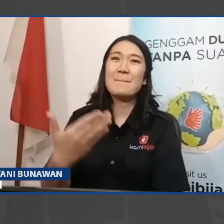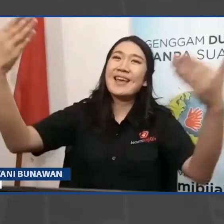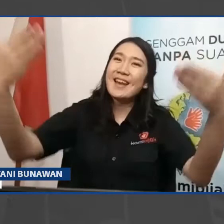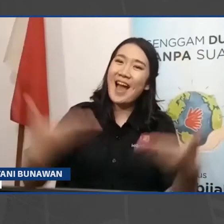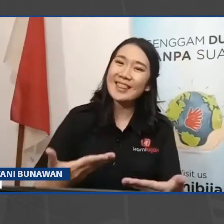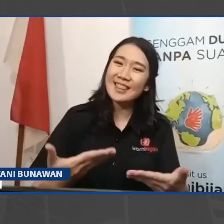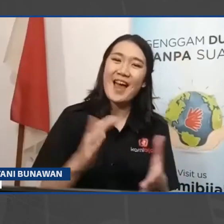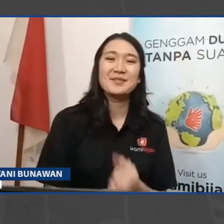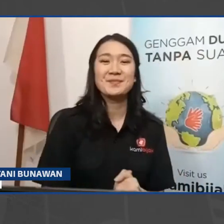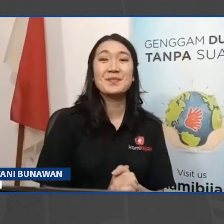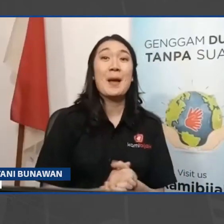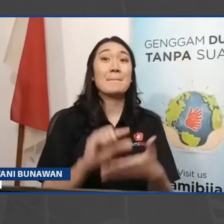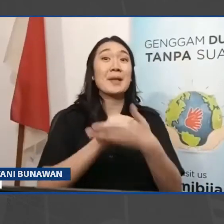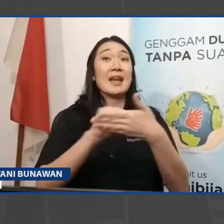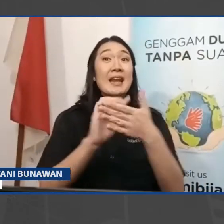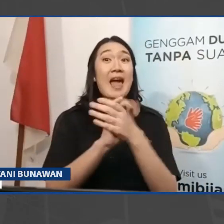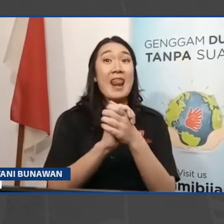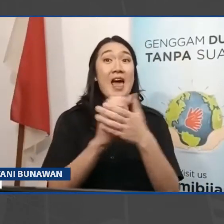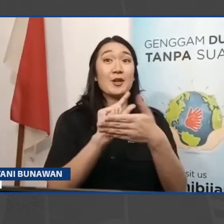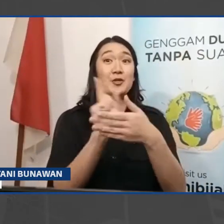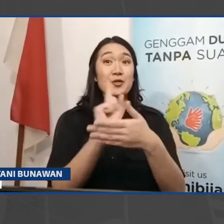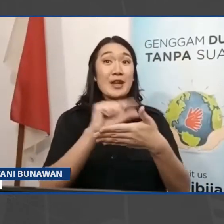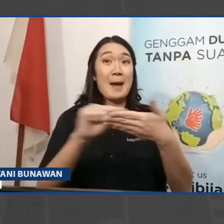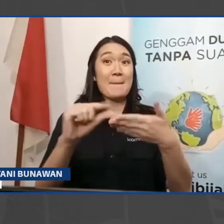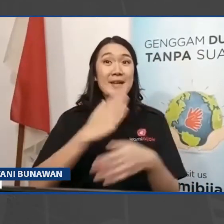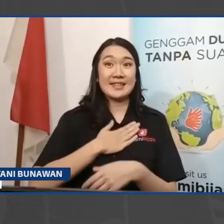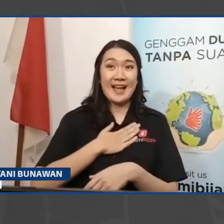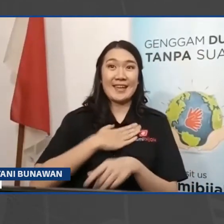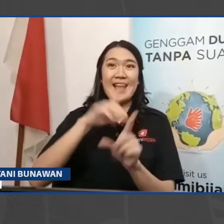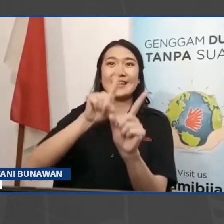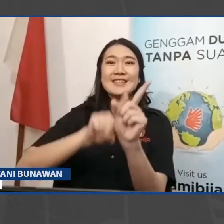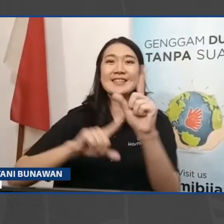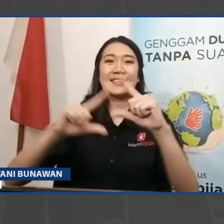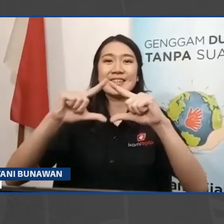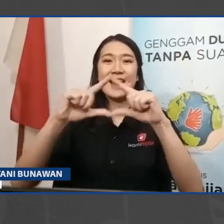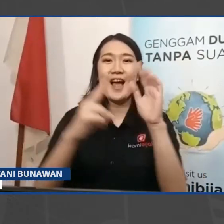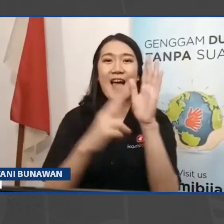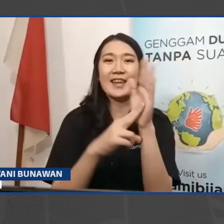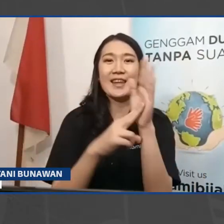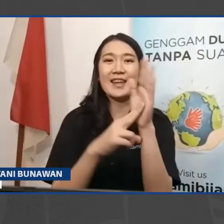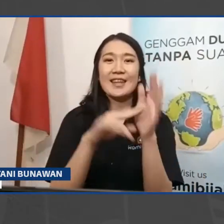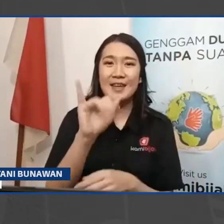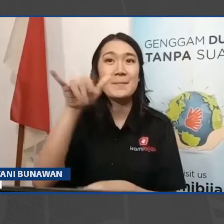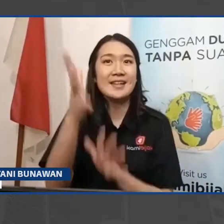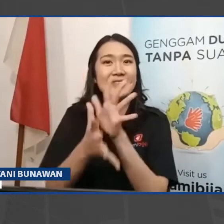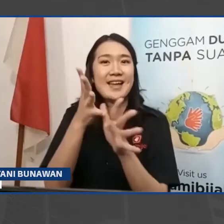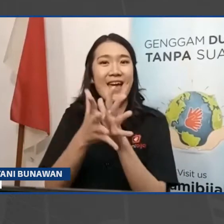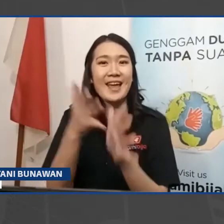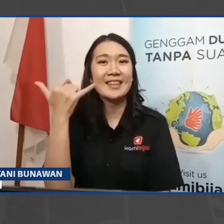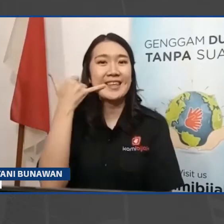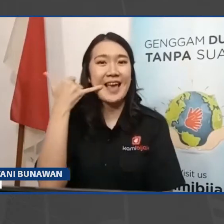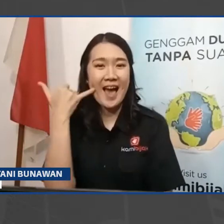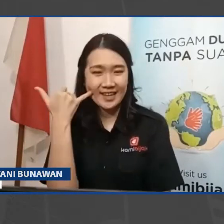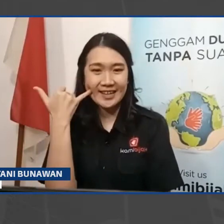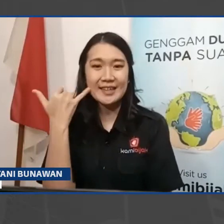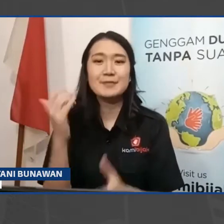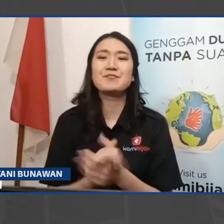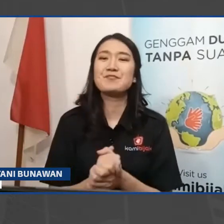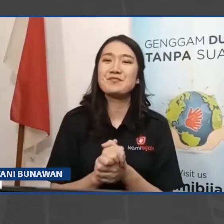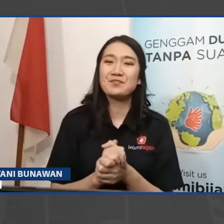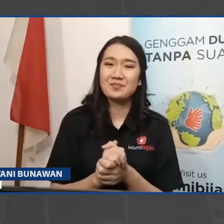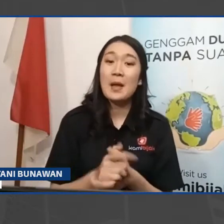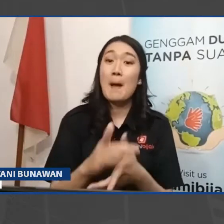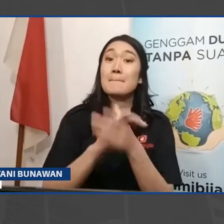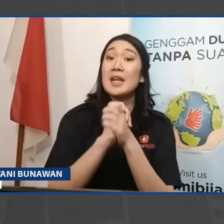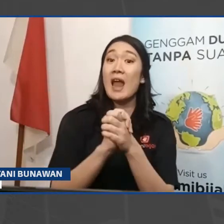Halo, selamat datang. Perkenalkan, nama saya Yani, panggilan isyaratnya seperti